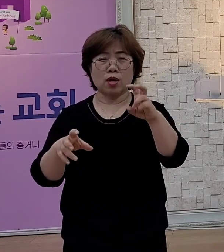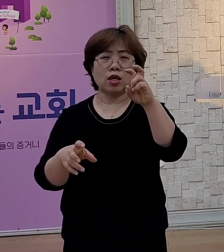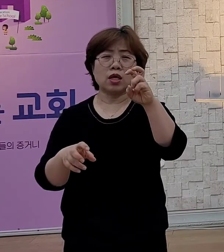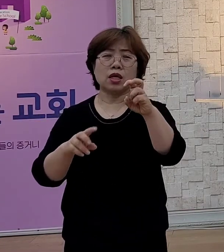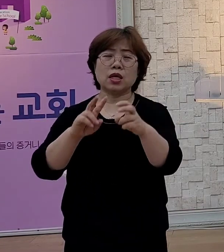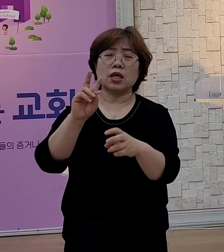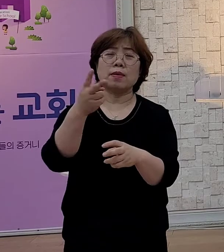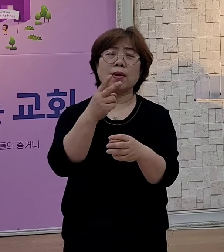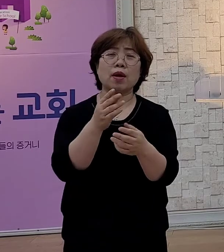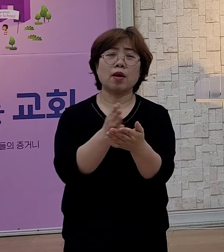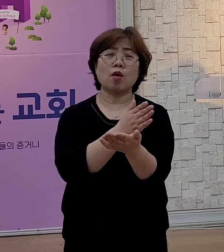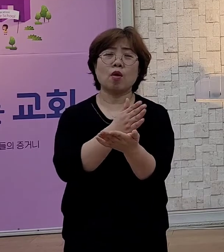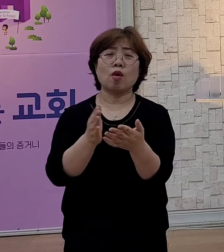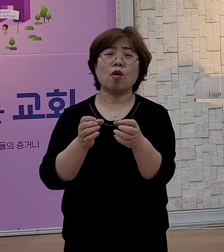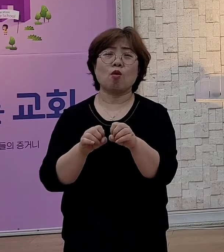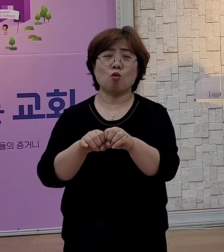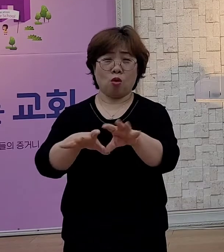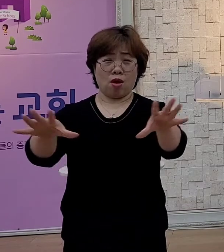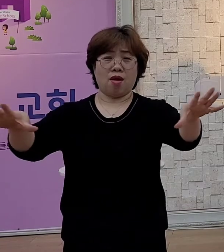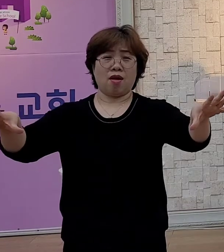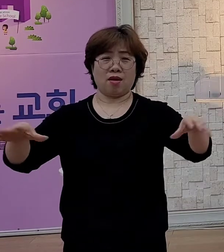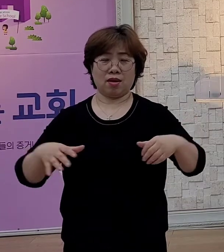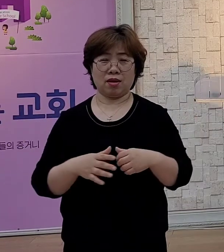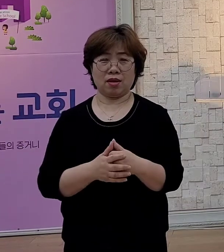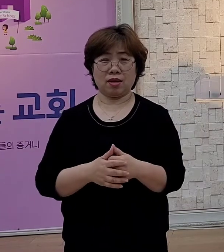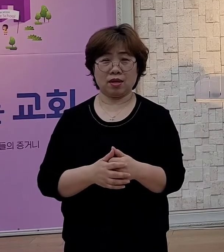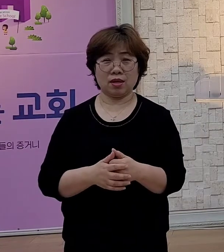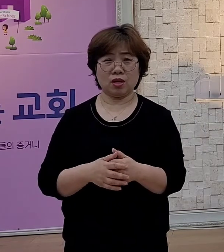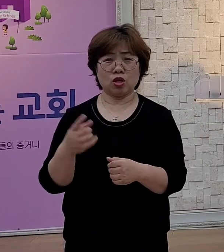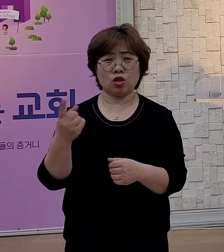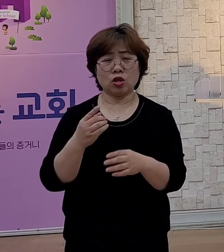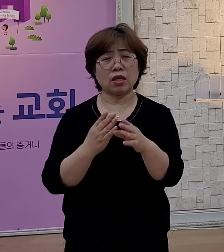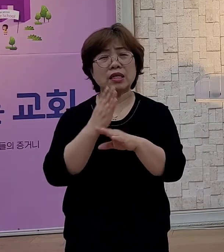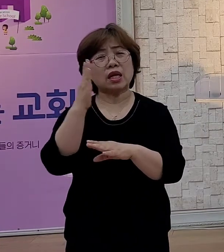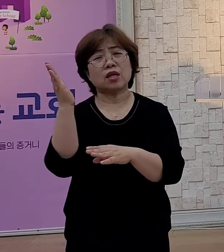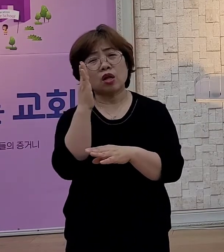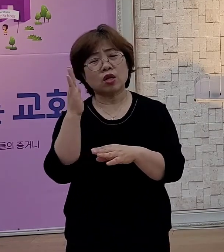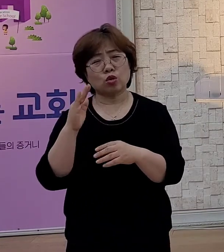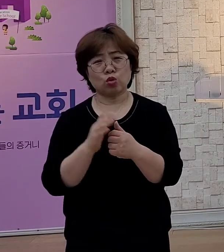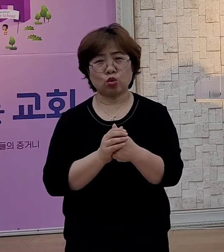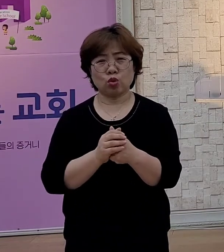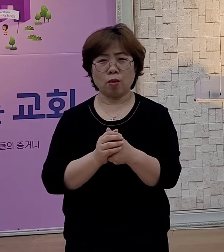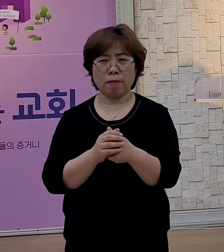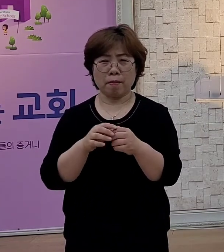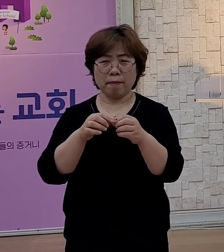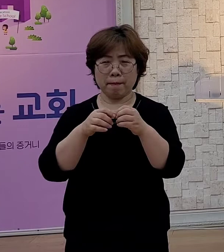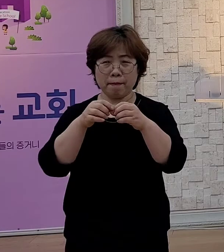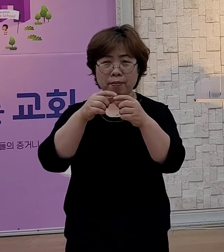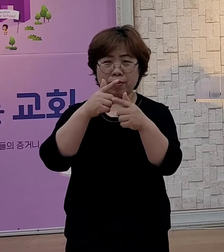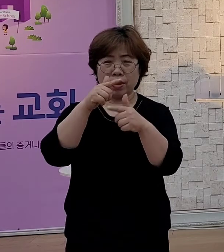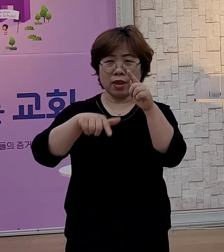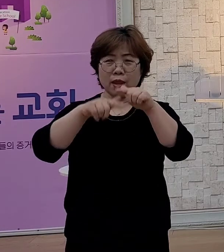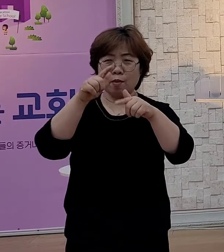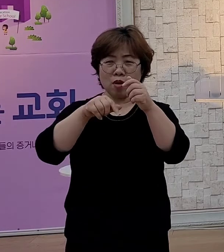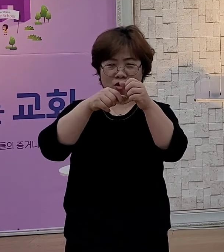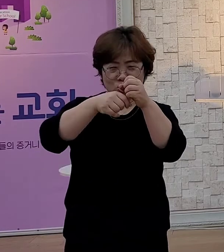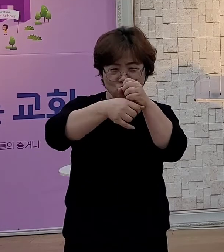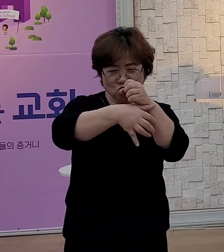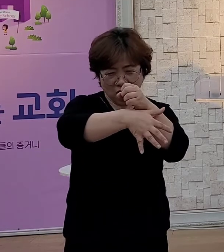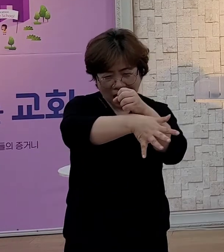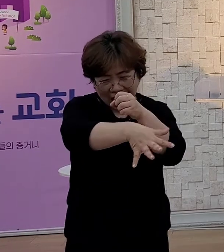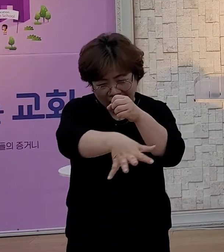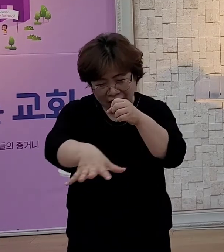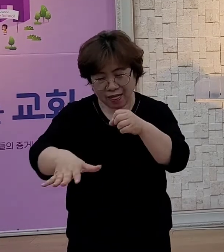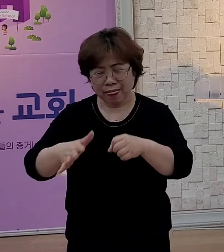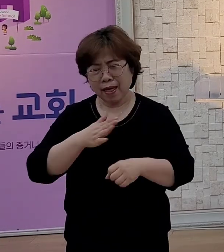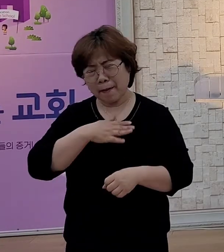어마어마합니다. 전 세계적으로 이 교단까지 다치면 1000개도 넘어요. 수많은 가지들이 다 자기가 최고로 맞다고